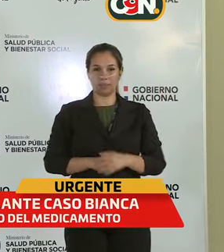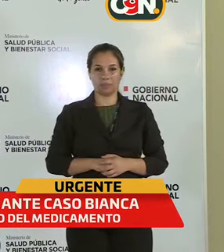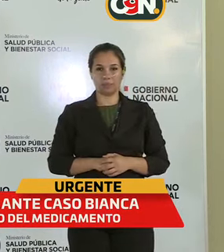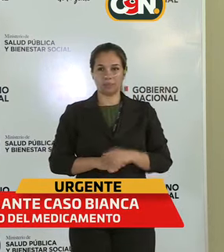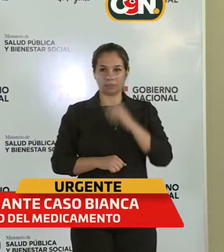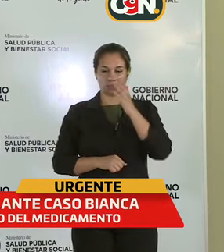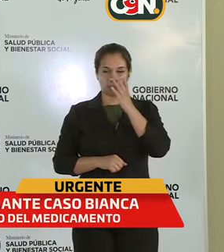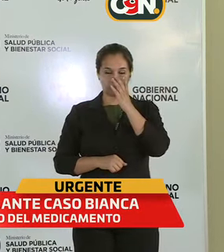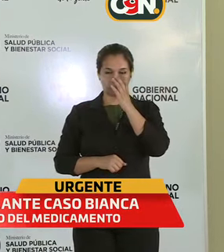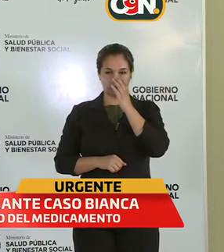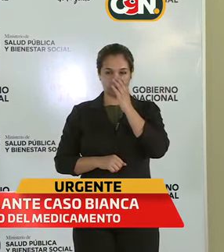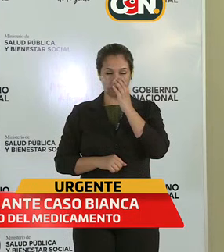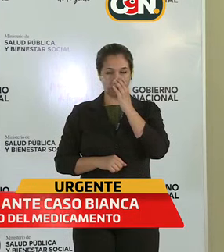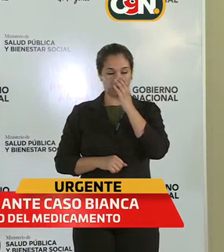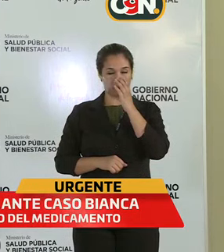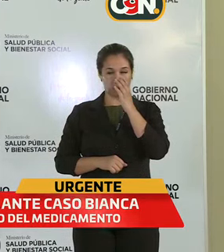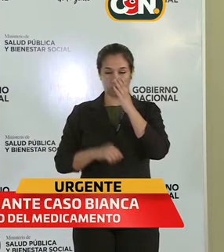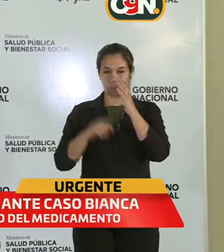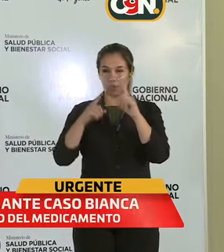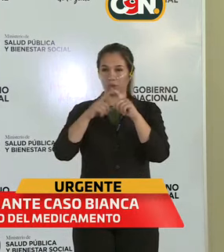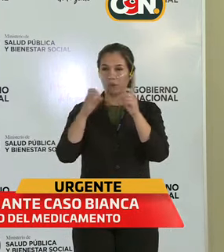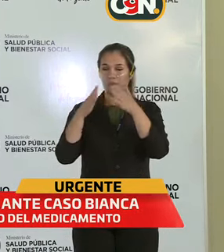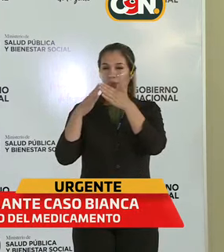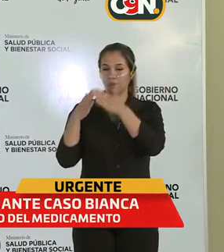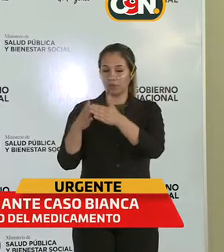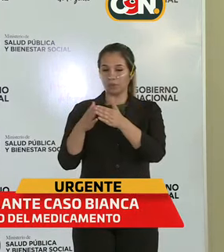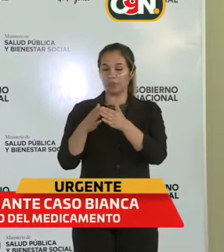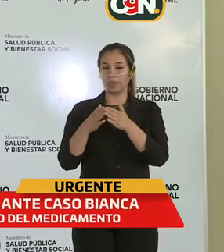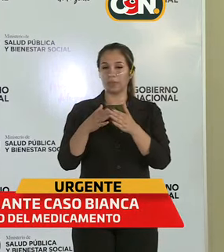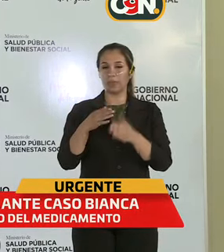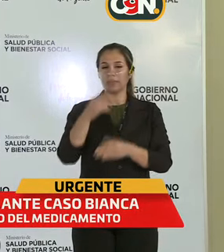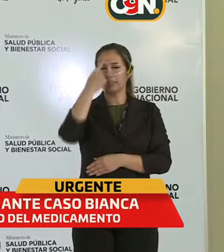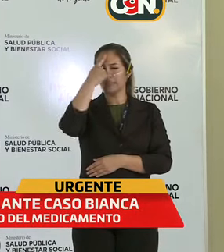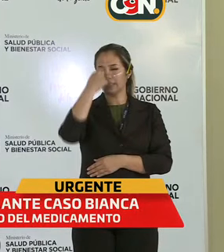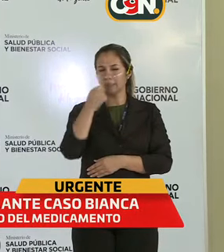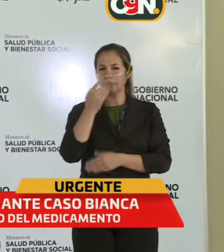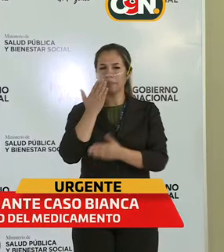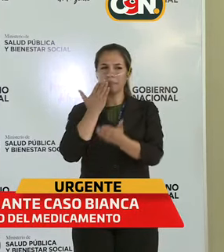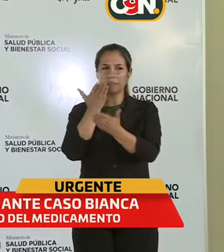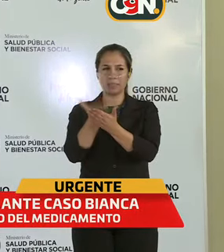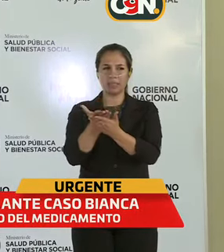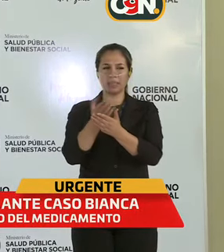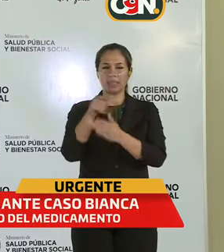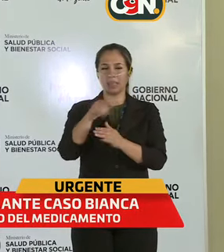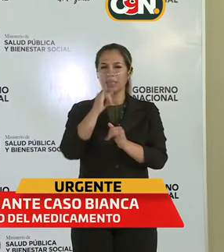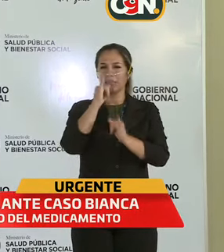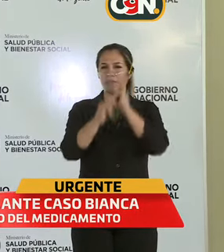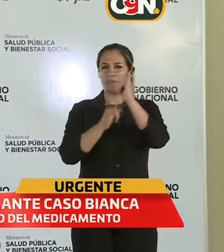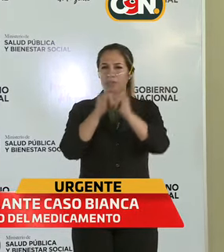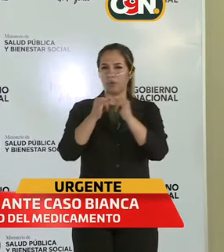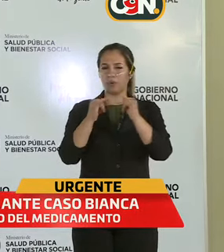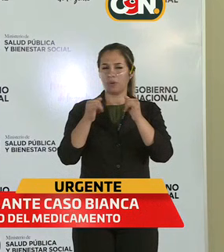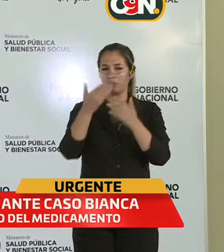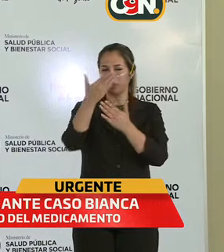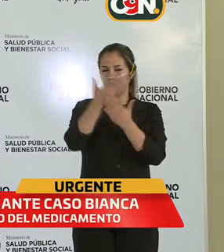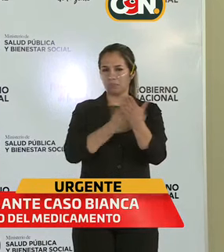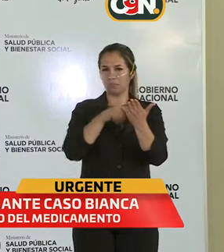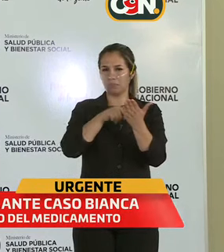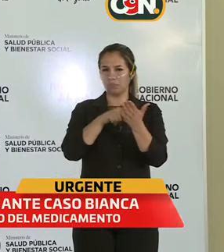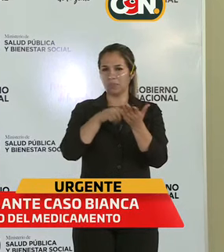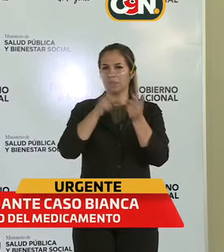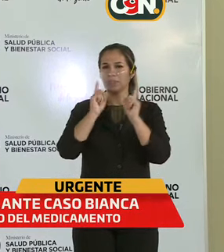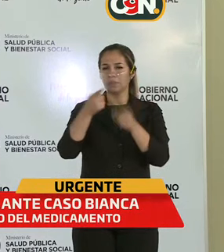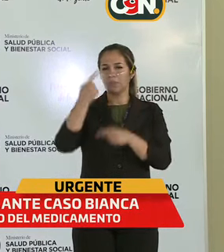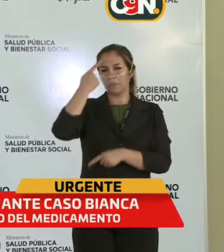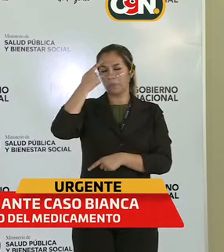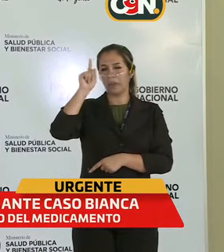consulta para la doctora Núñez. ¿A pedido de quién sale este informe y para qué